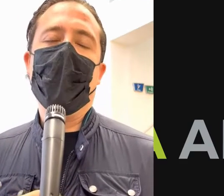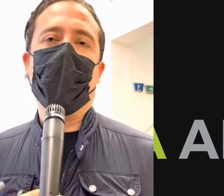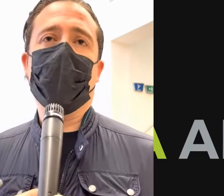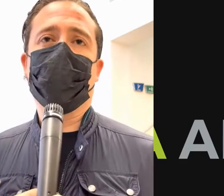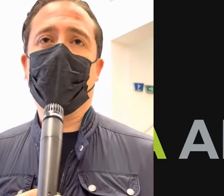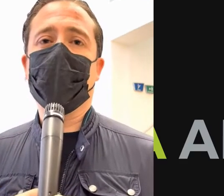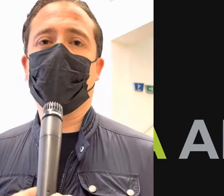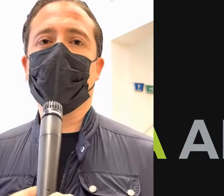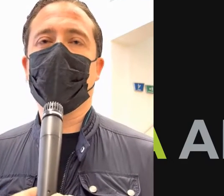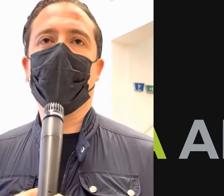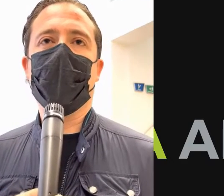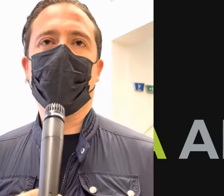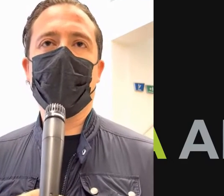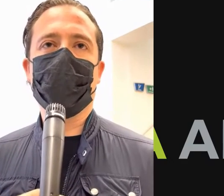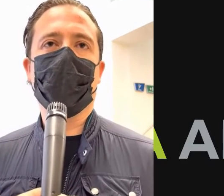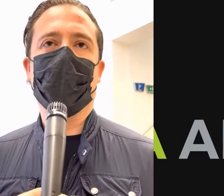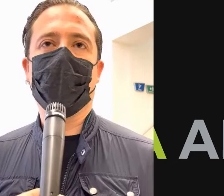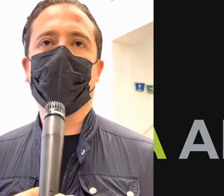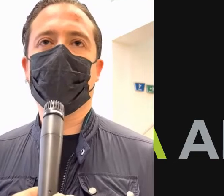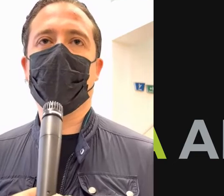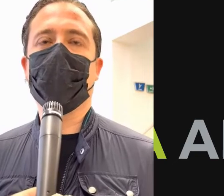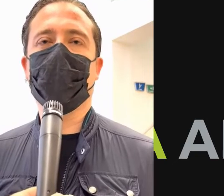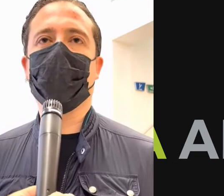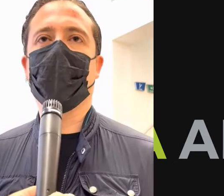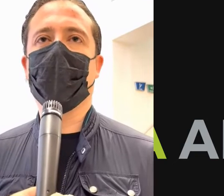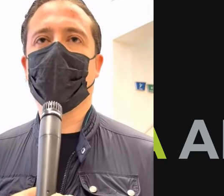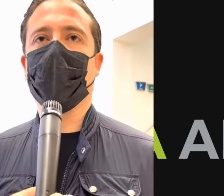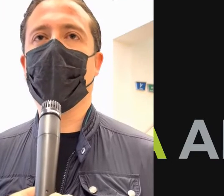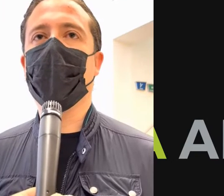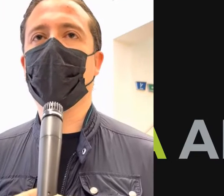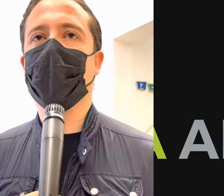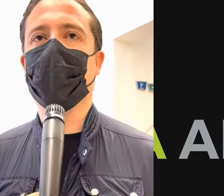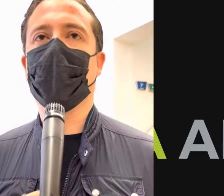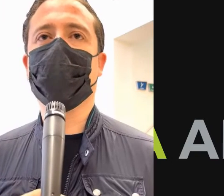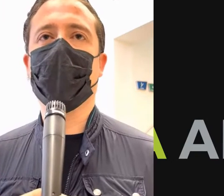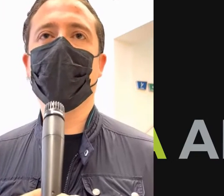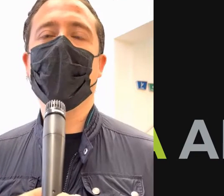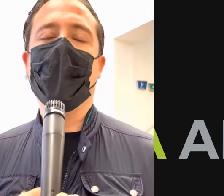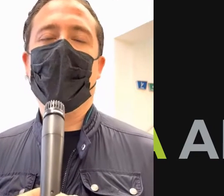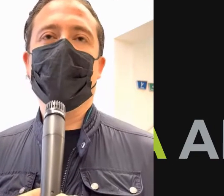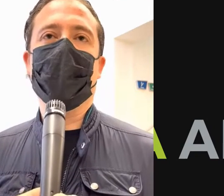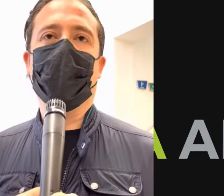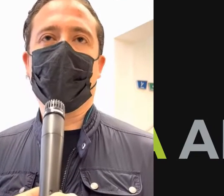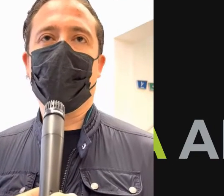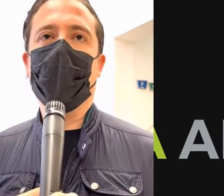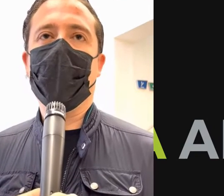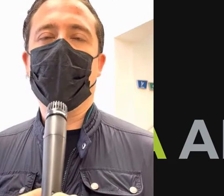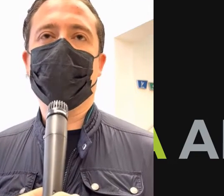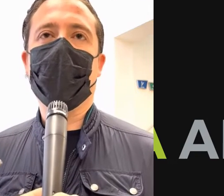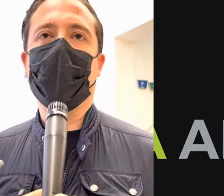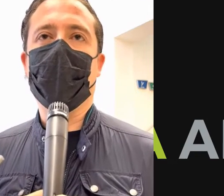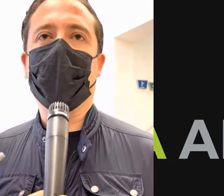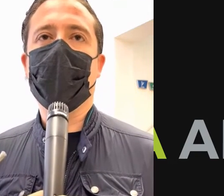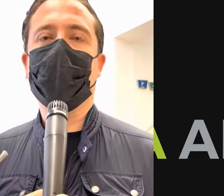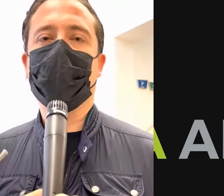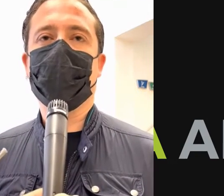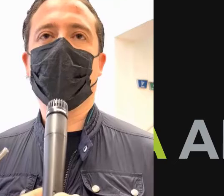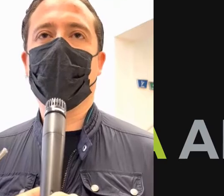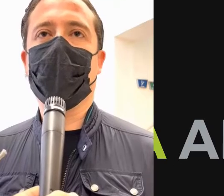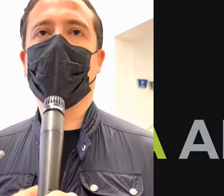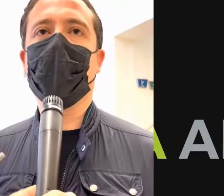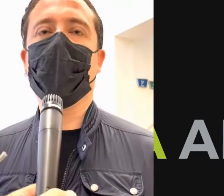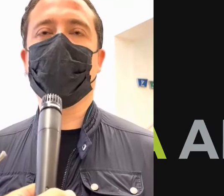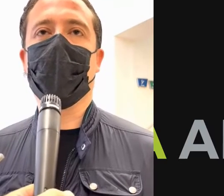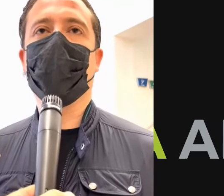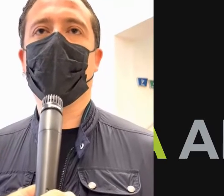día, o las obligaciones de mediano plazo, como pueden ser acciones por la seguridad, la educación o la salud, sino también esta alcaldía y esta